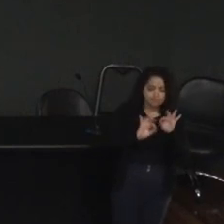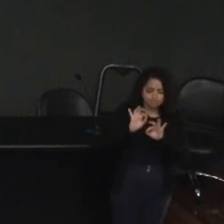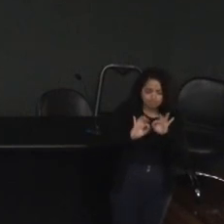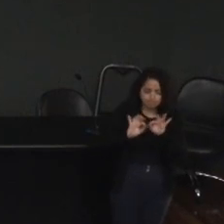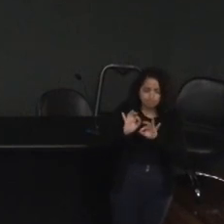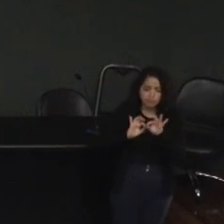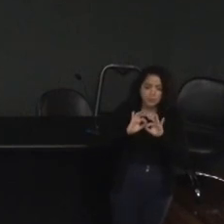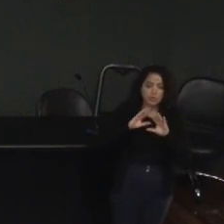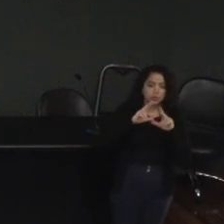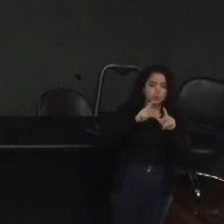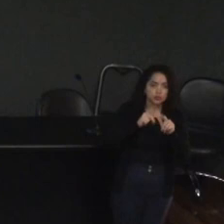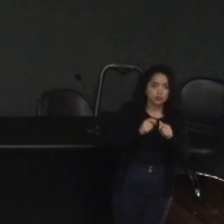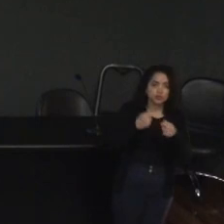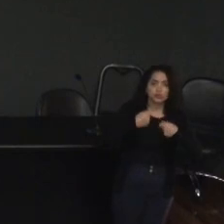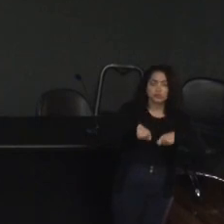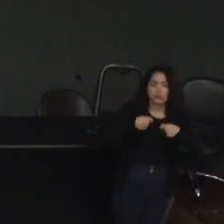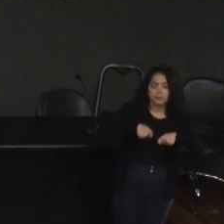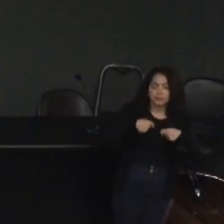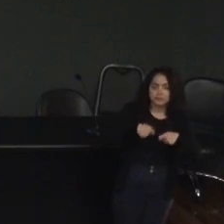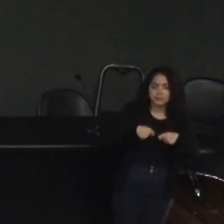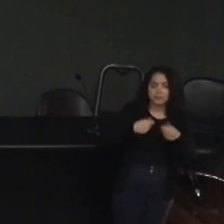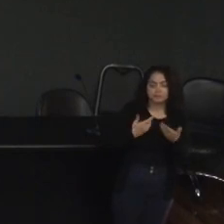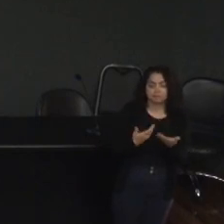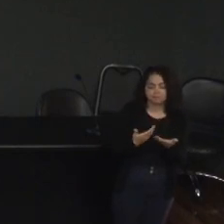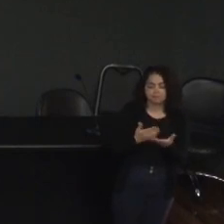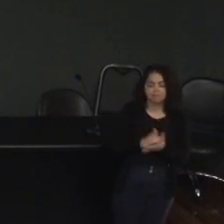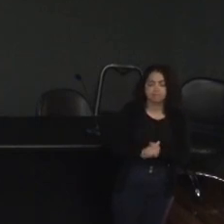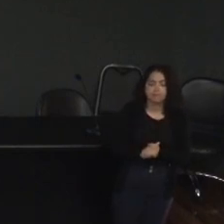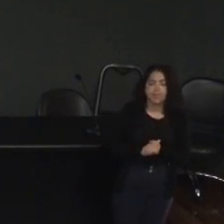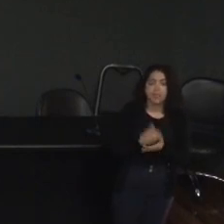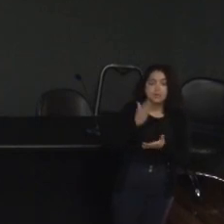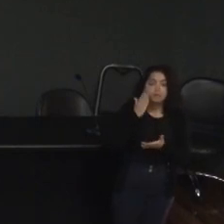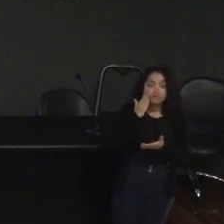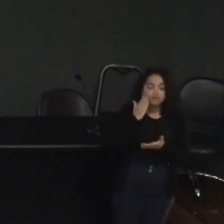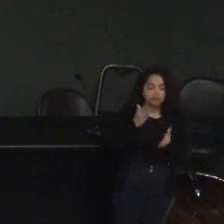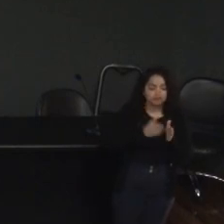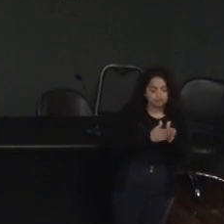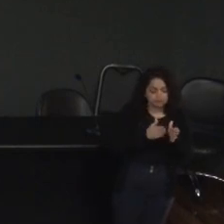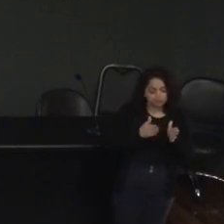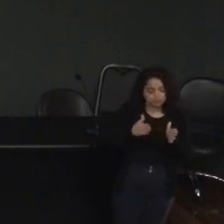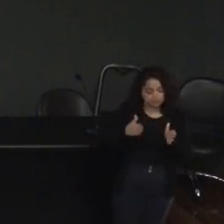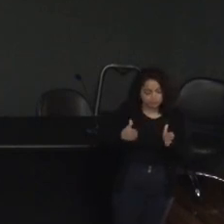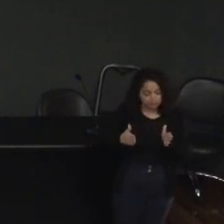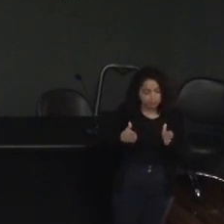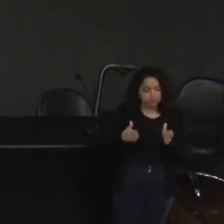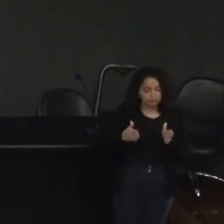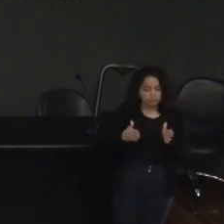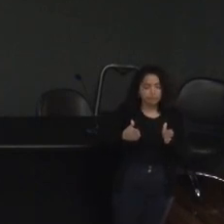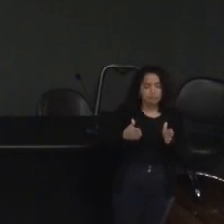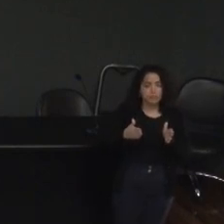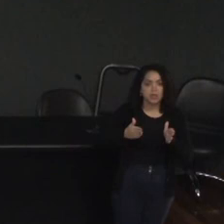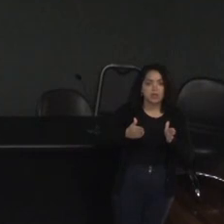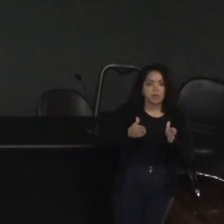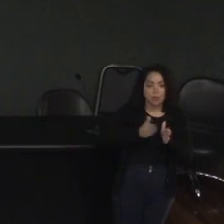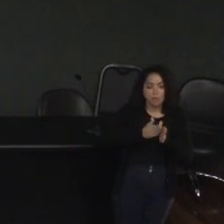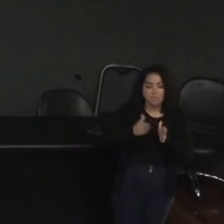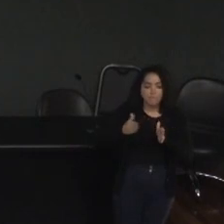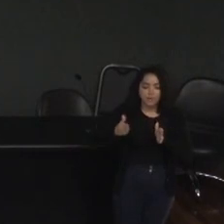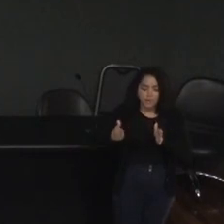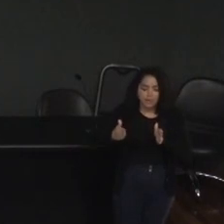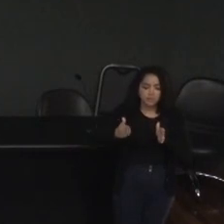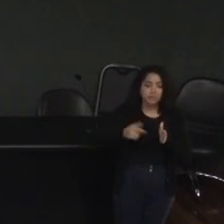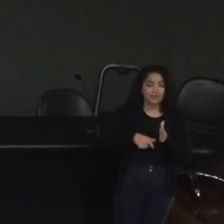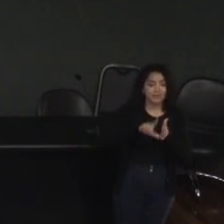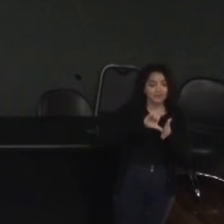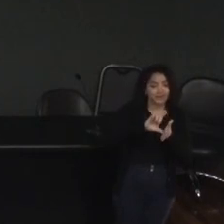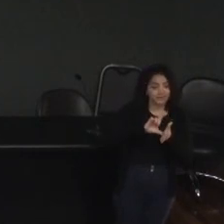que vai passar aquele pedido de informação você tem que saber os prazos que esse processo tem para responder o particular você tem que ter feito essa lição de